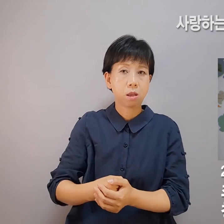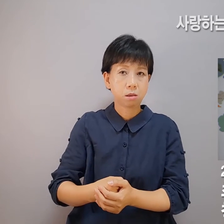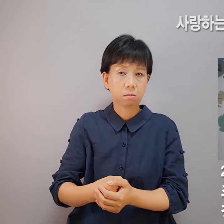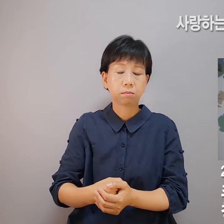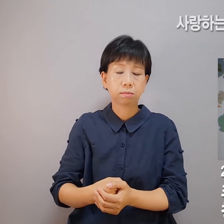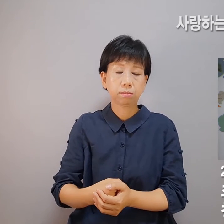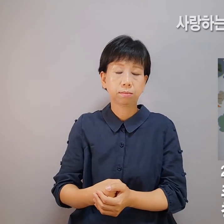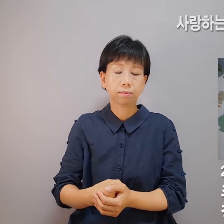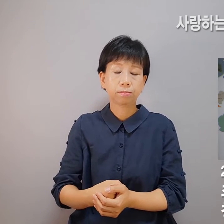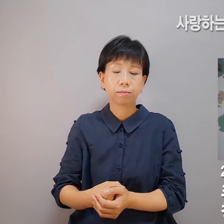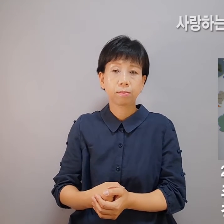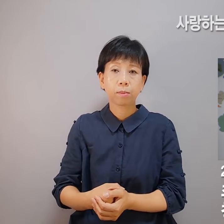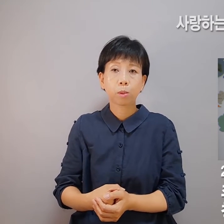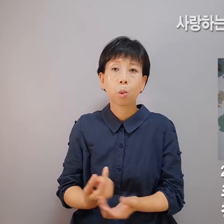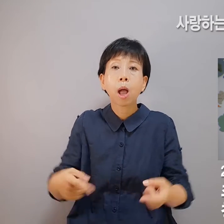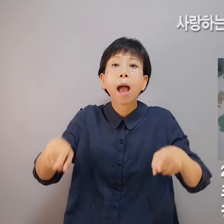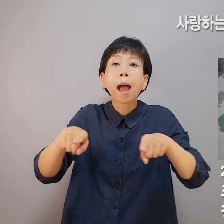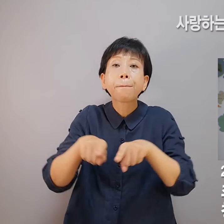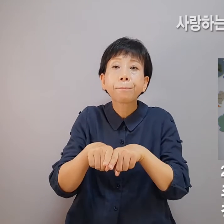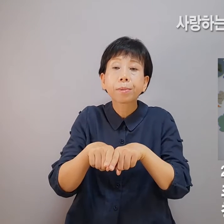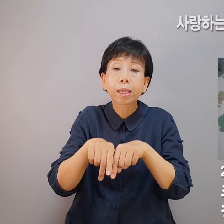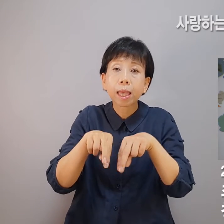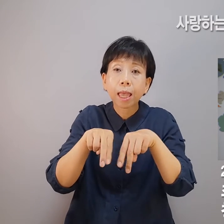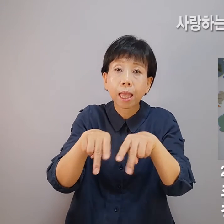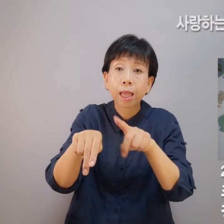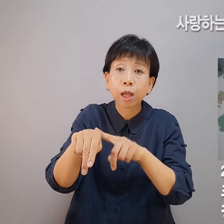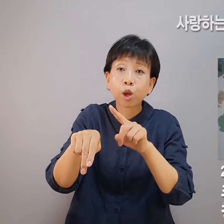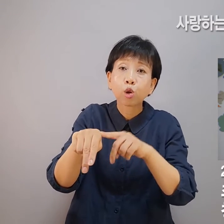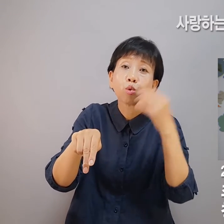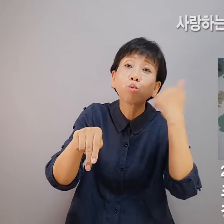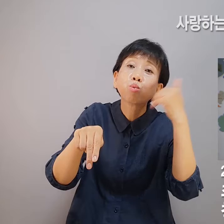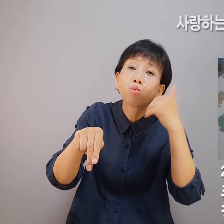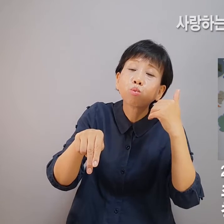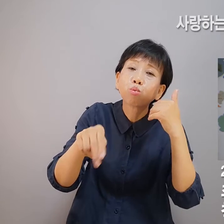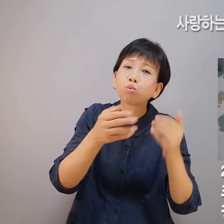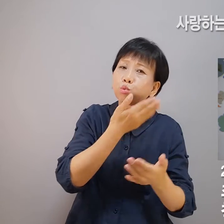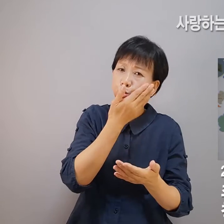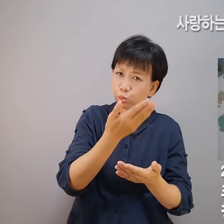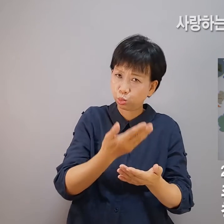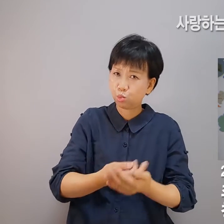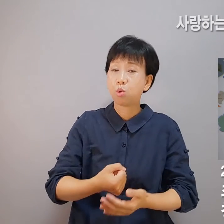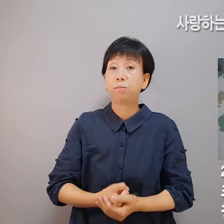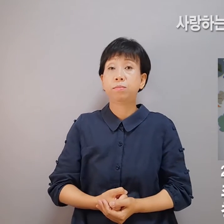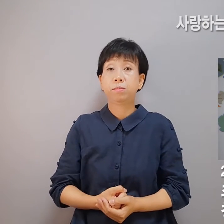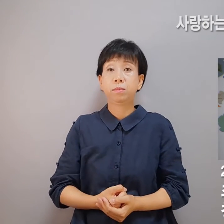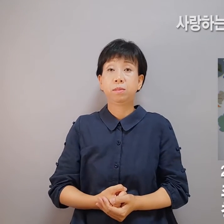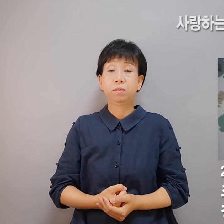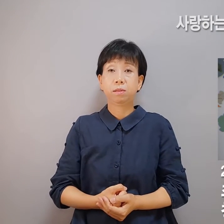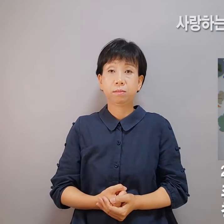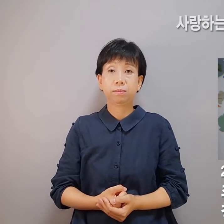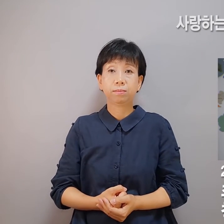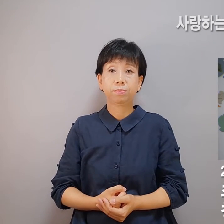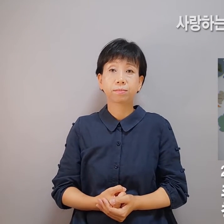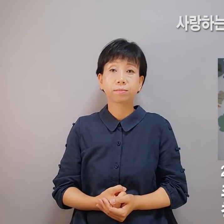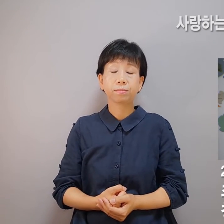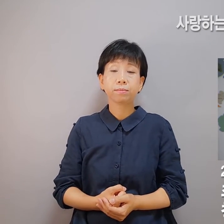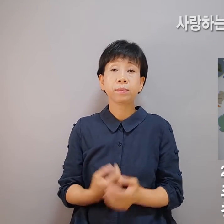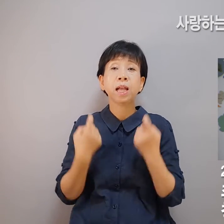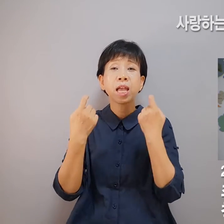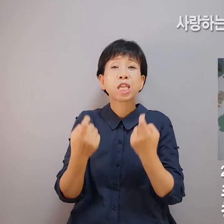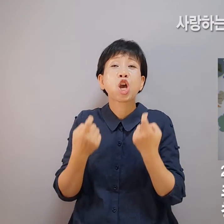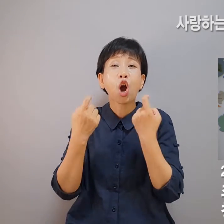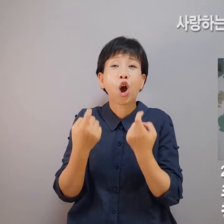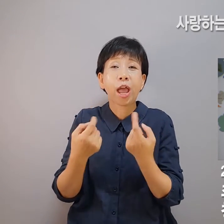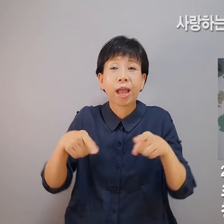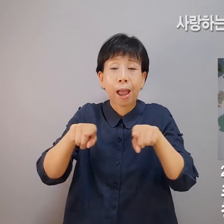것인가. 여행에서 동행자가 중요합니다. 누구와 함께 가느냐에 따라서 그 여행이 정말 즐거울